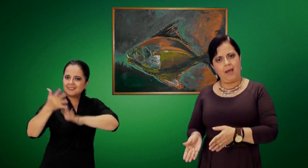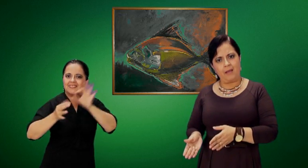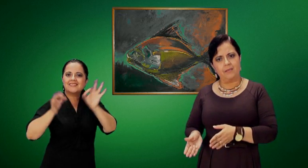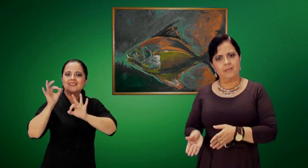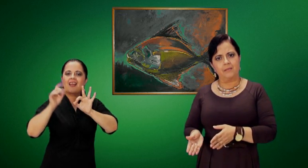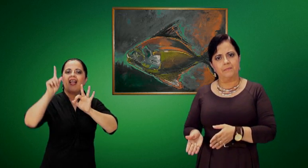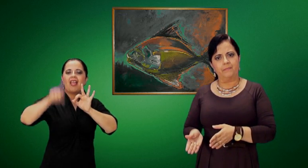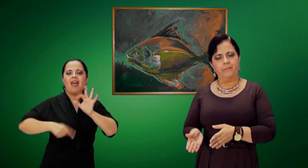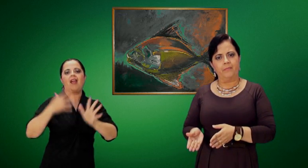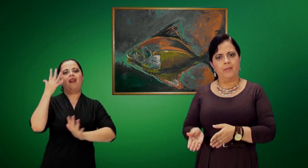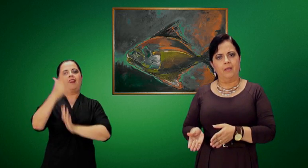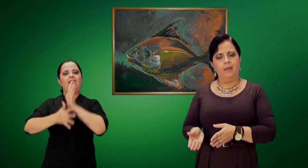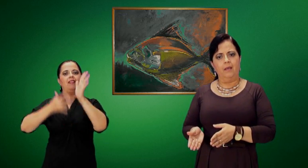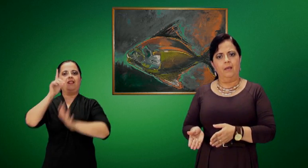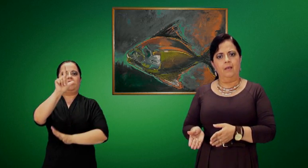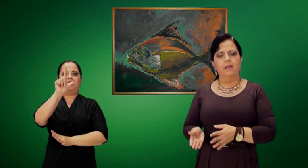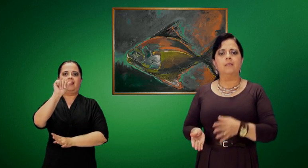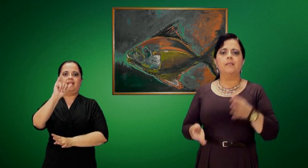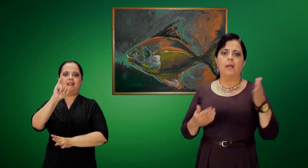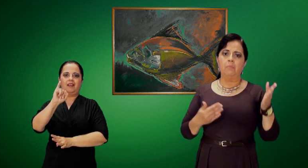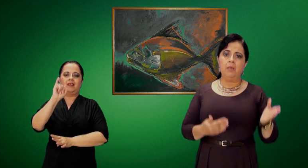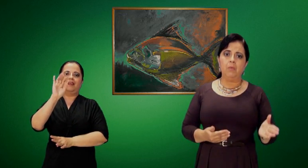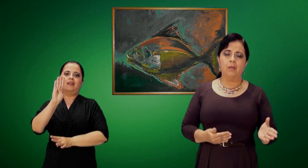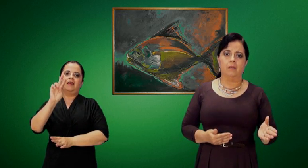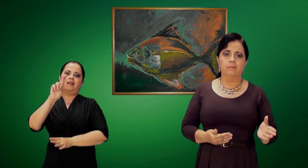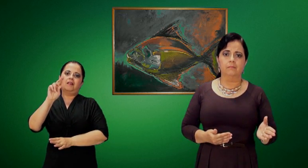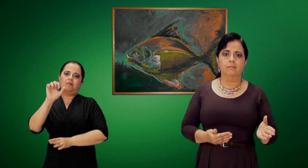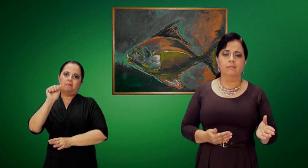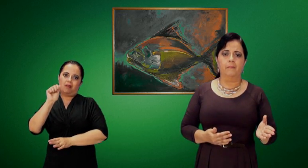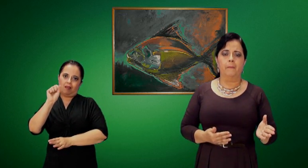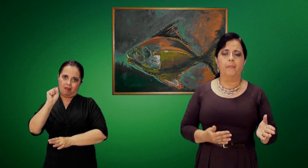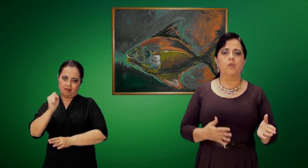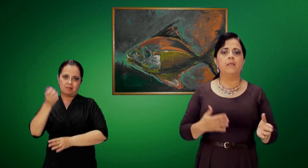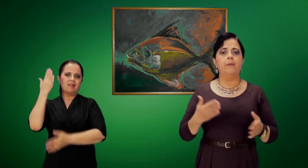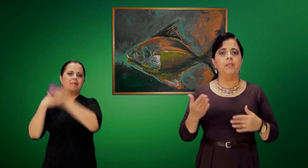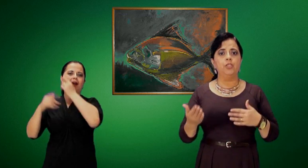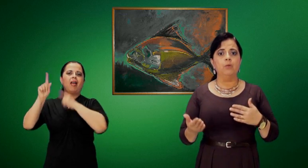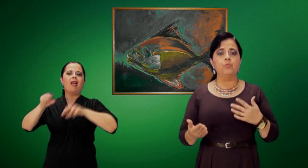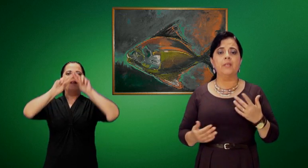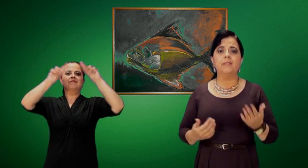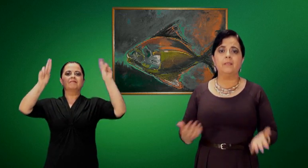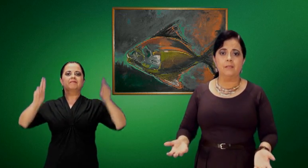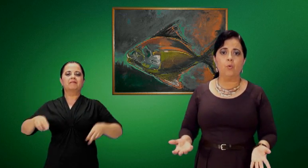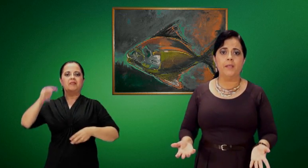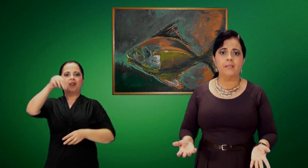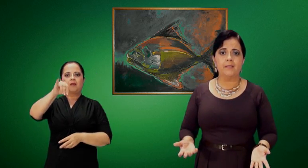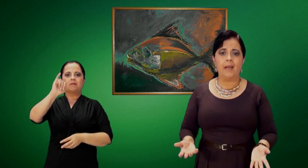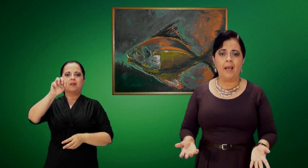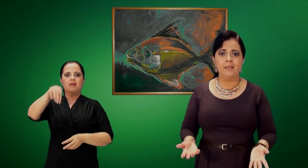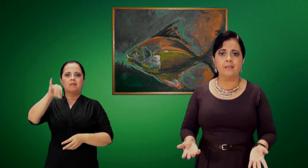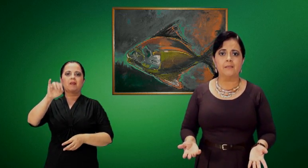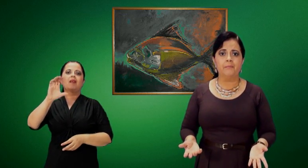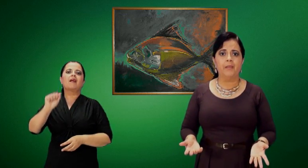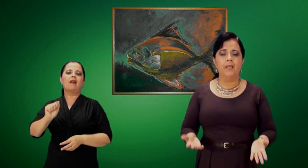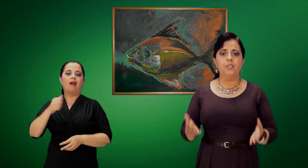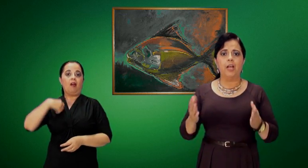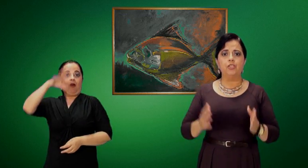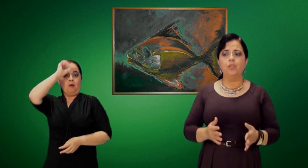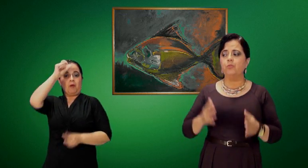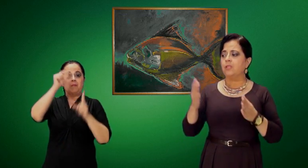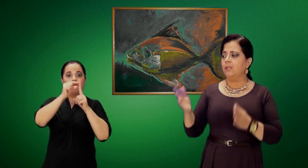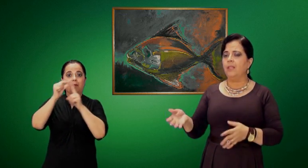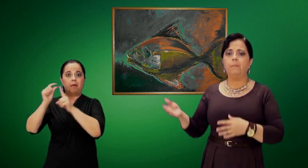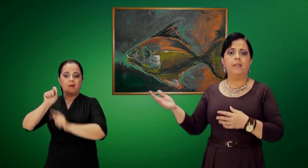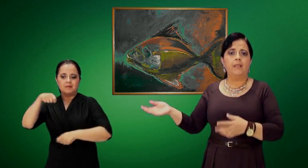de Sinais. Antes era mímica. Nós aprendíamos 350 sinais e